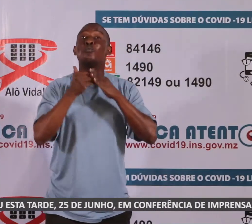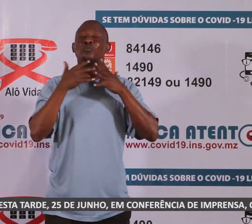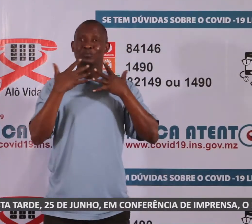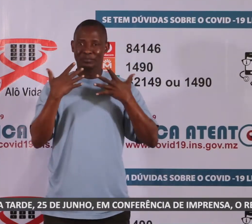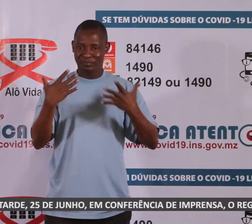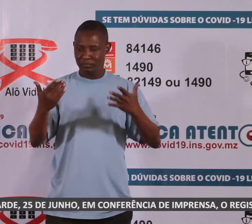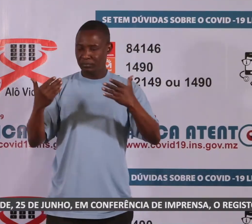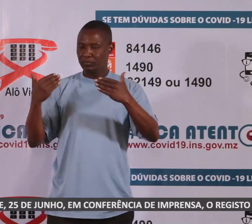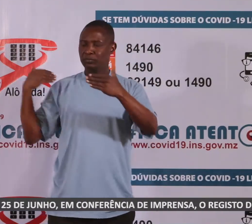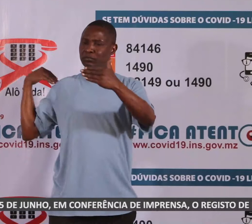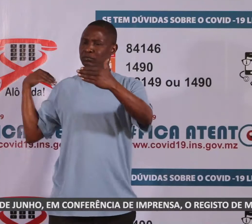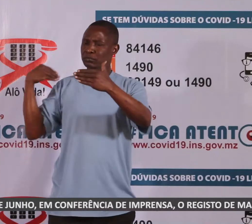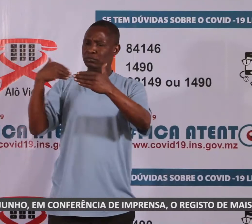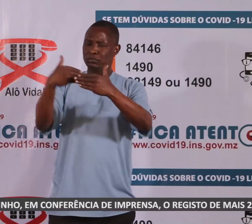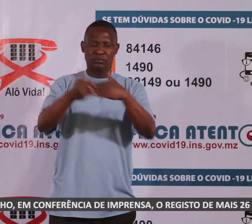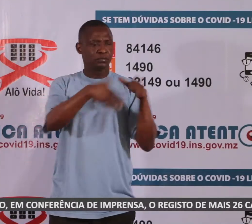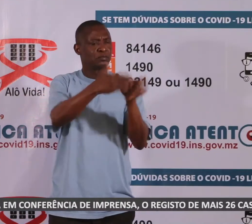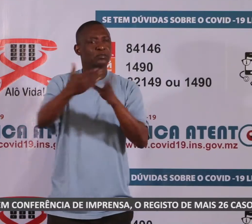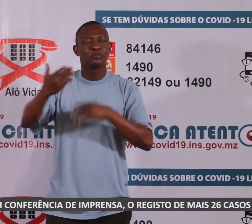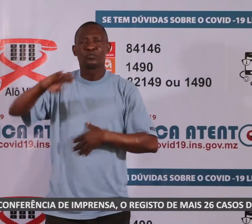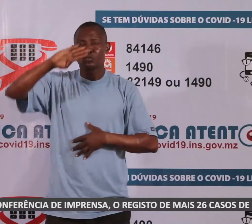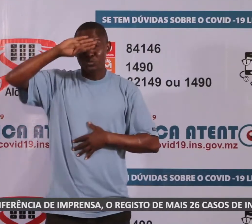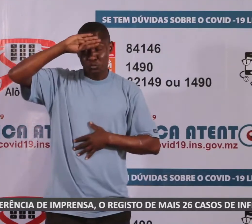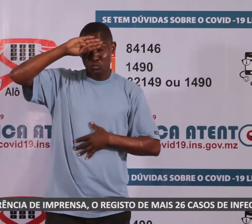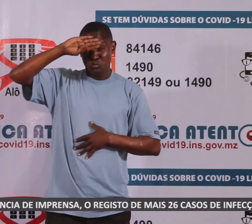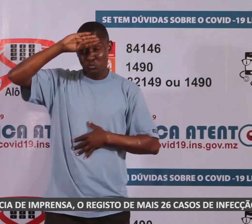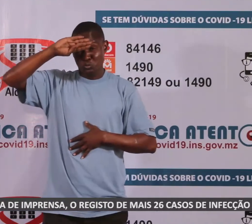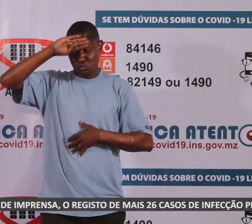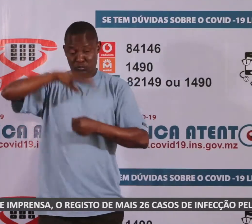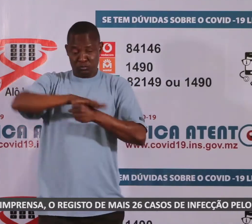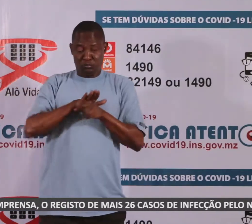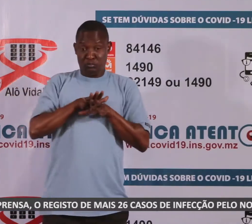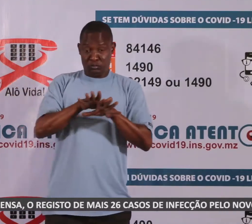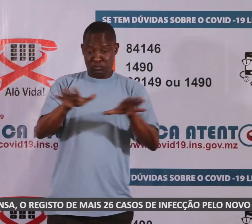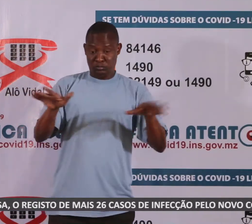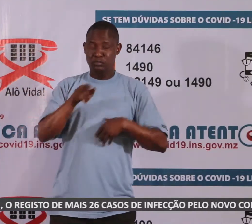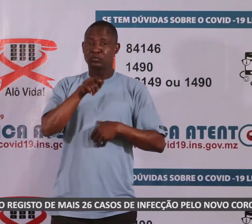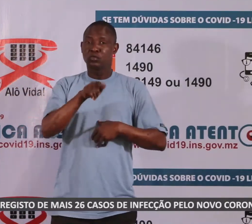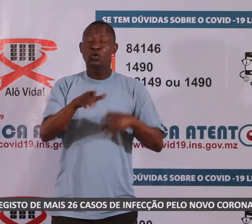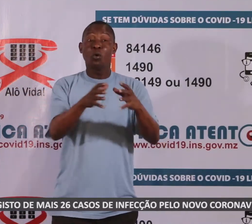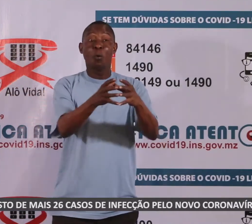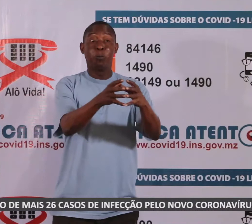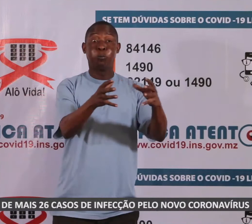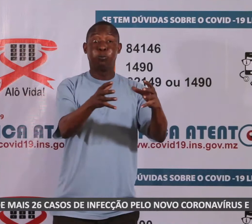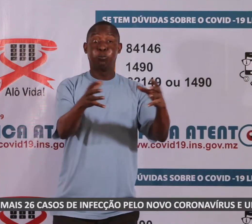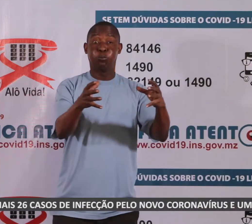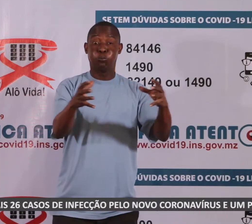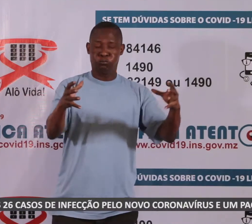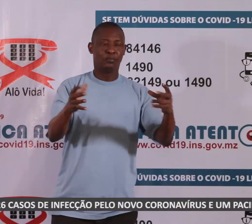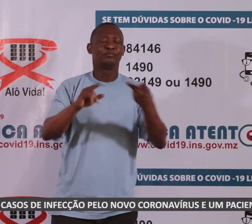aumento contínuo de infecções de Covid-19 em todo o país e também o surgimento de novas cadeias de